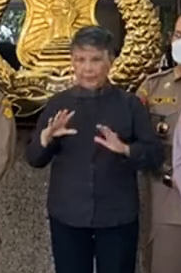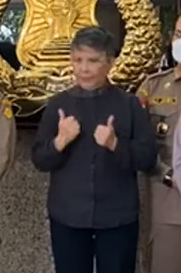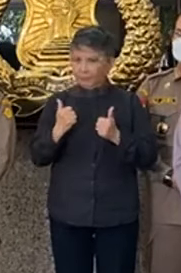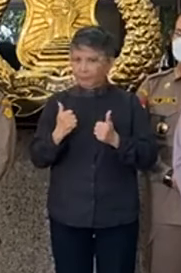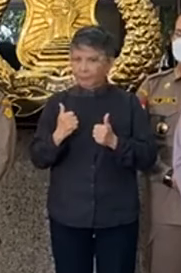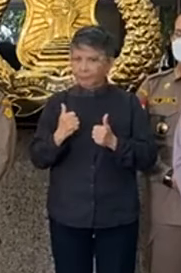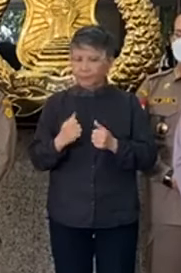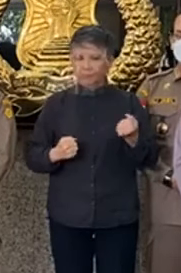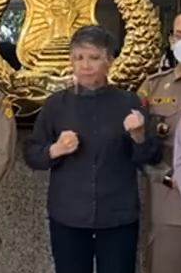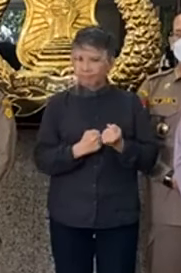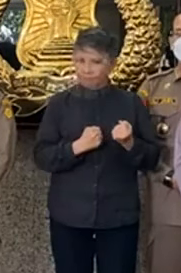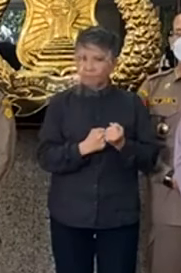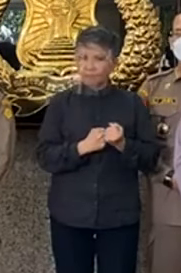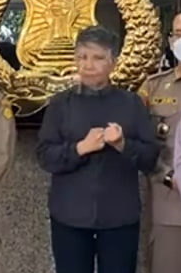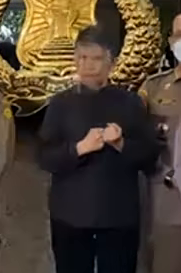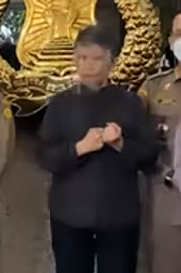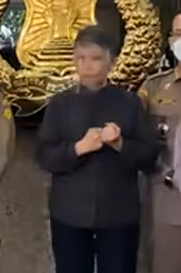terus